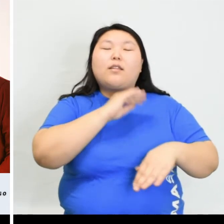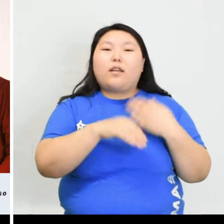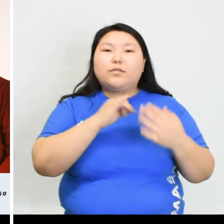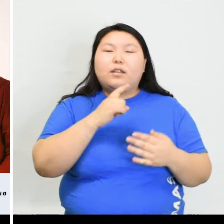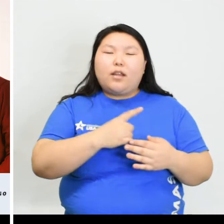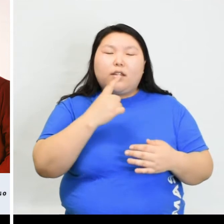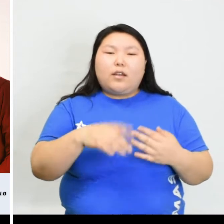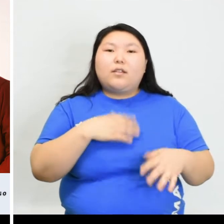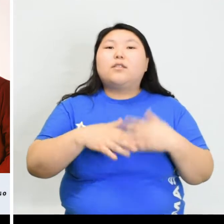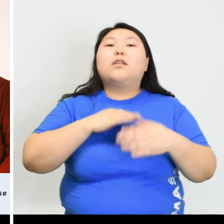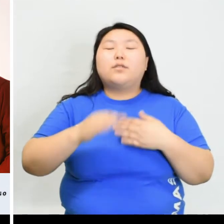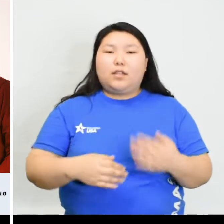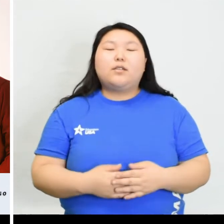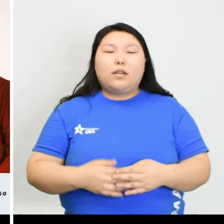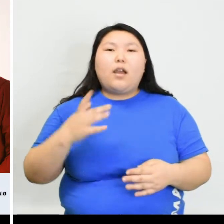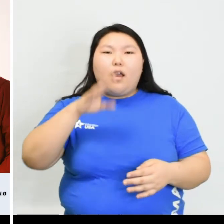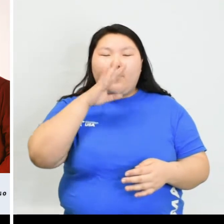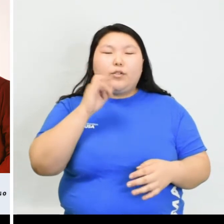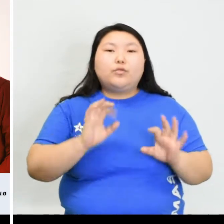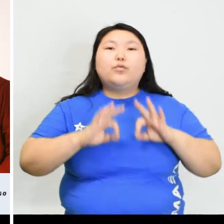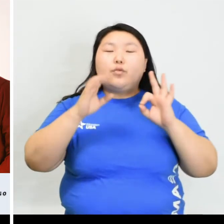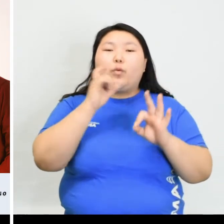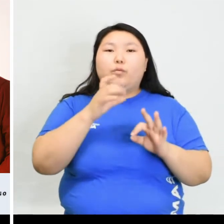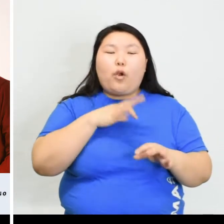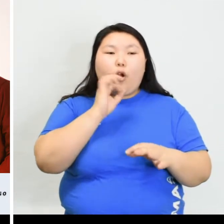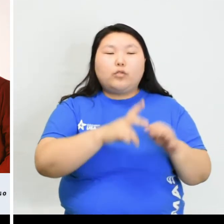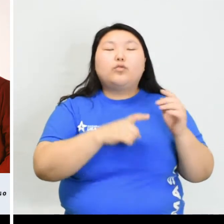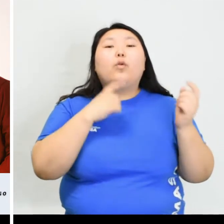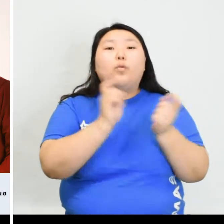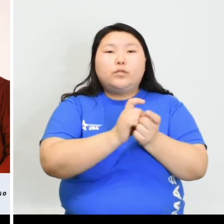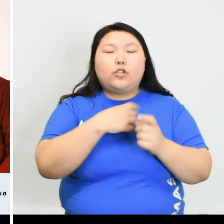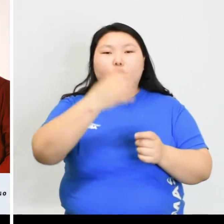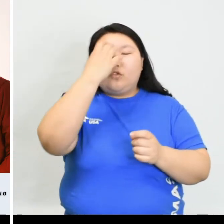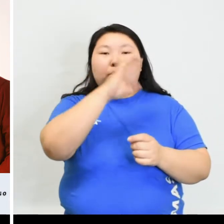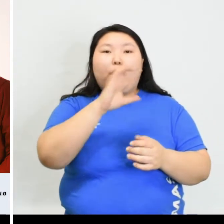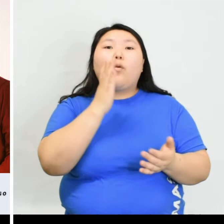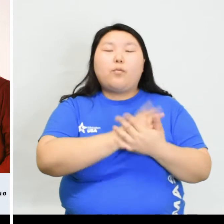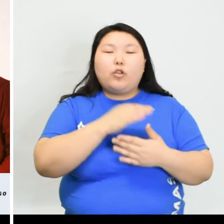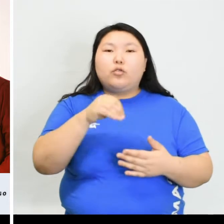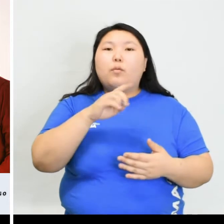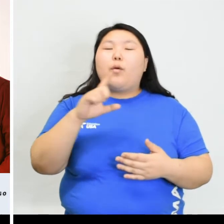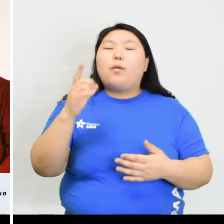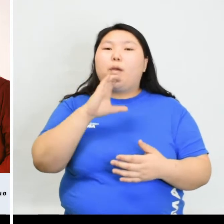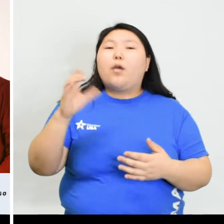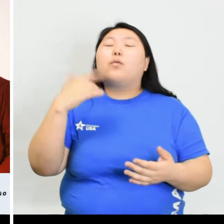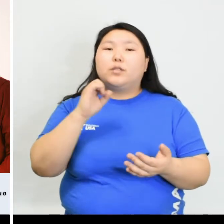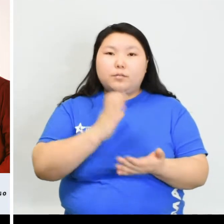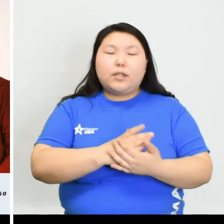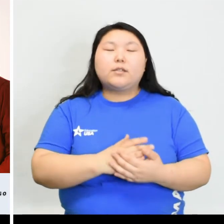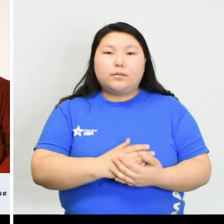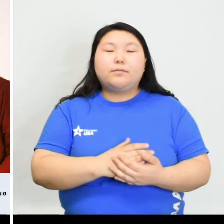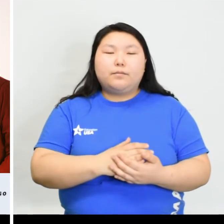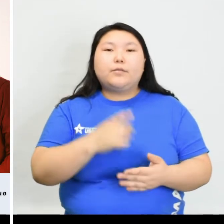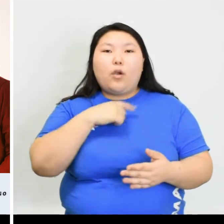гал Э айгуу зөв хүнөөсөө олж уулзлаа. Төрийн байгууллага байна, төрийн бус байгууллагууд байна. Тэ